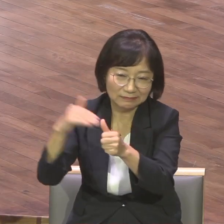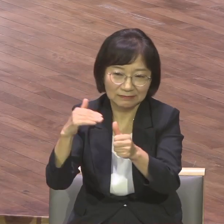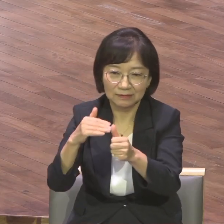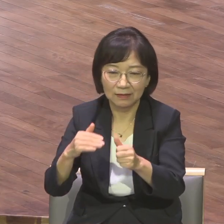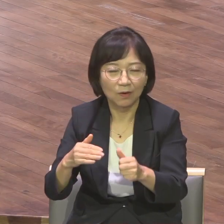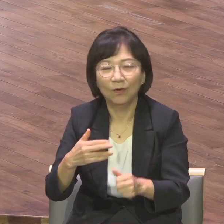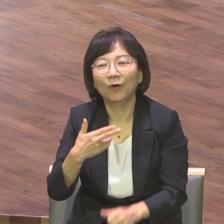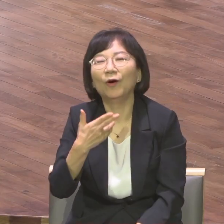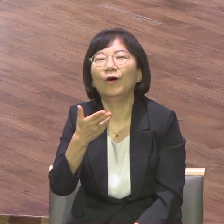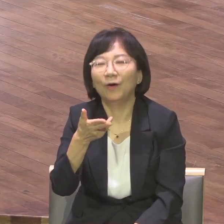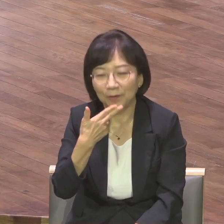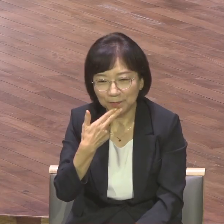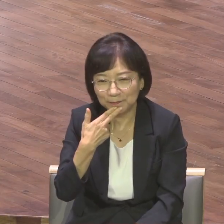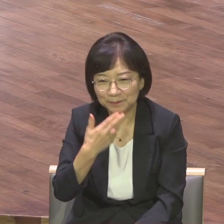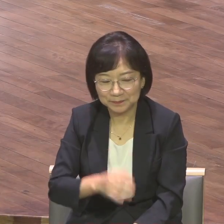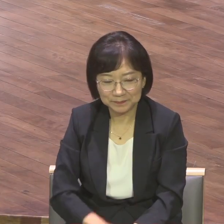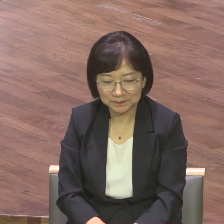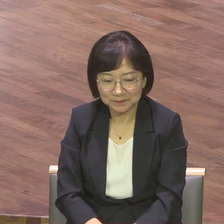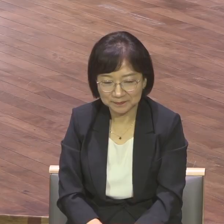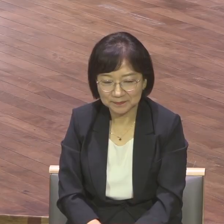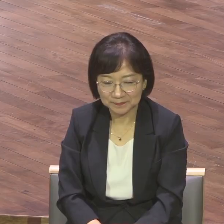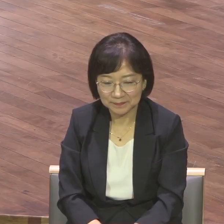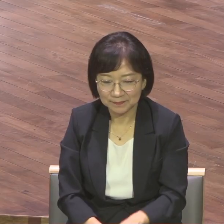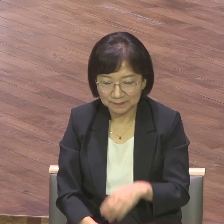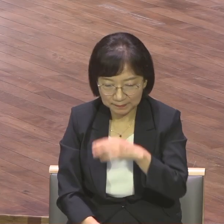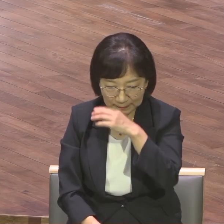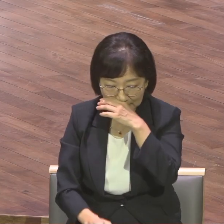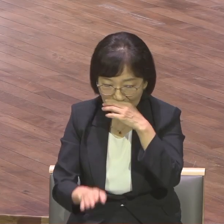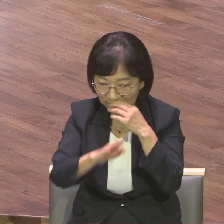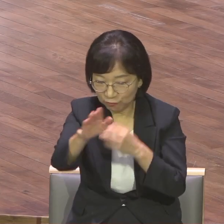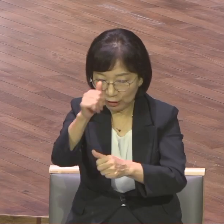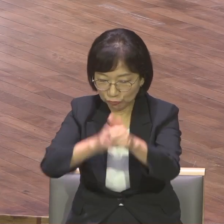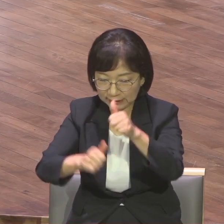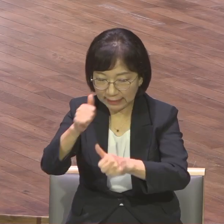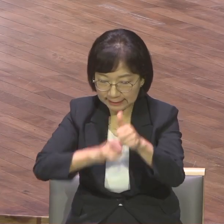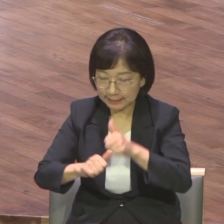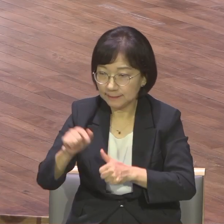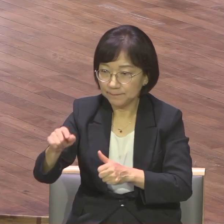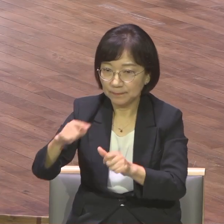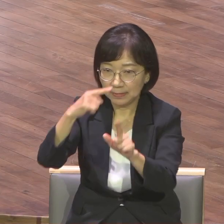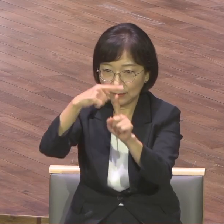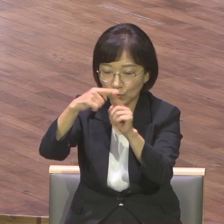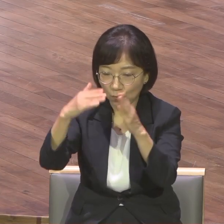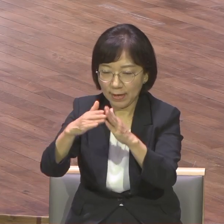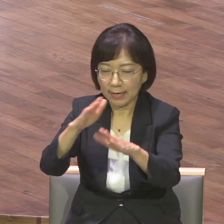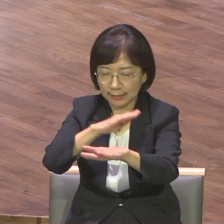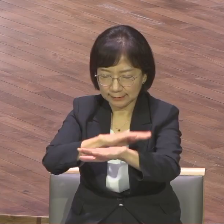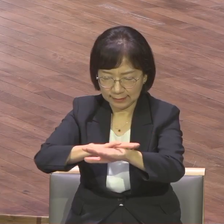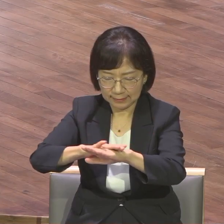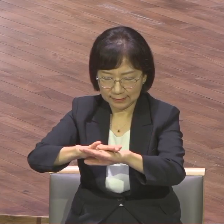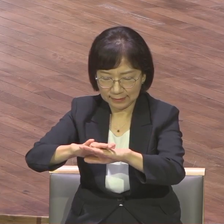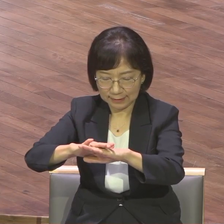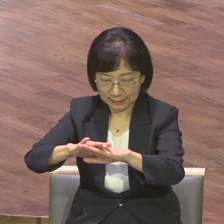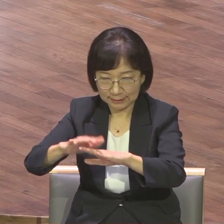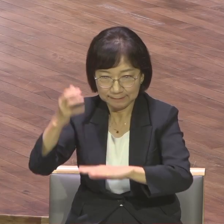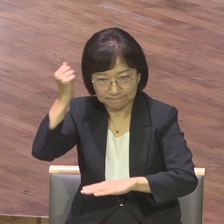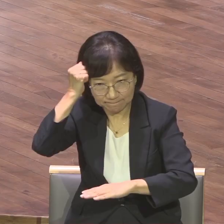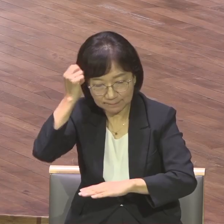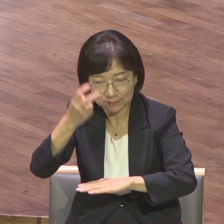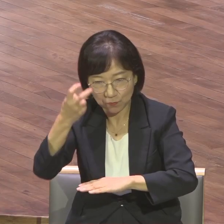저는 참고하고 없지만 우리 후대들은 이 교회를 지킬 것이다. 무엇으로? 예수가 그리스도라는 사실을.